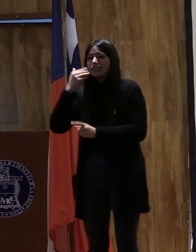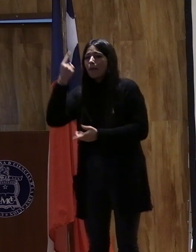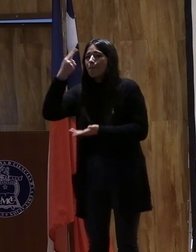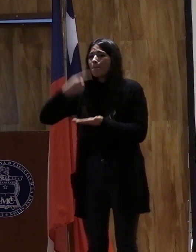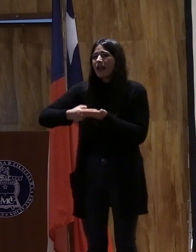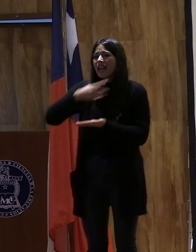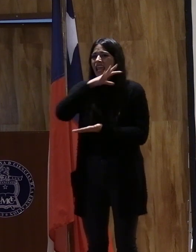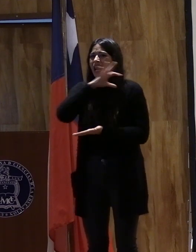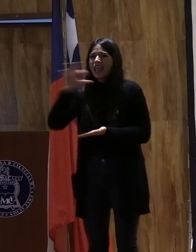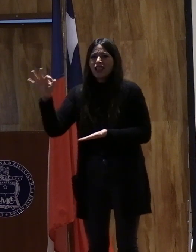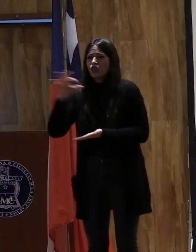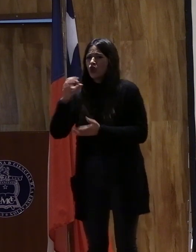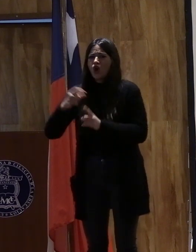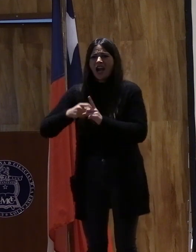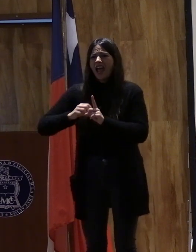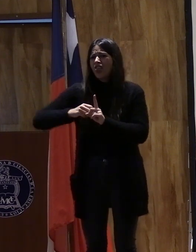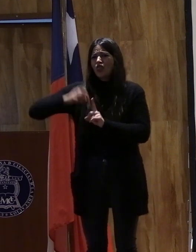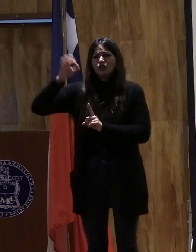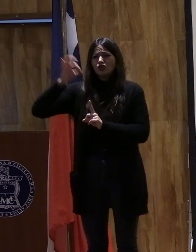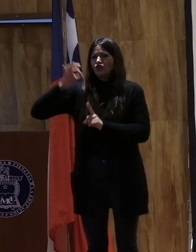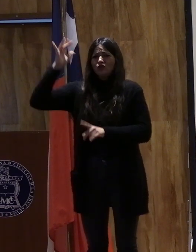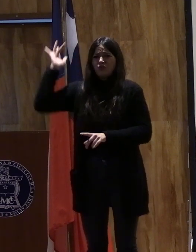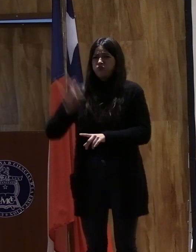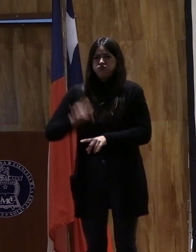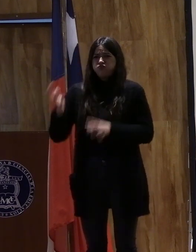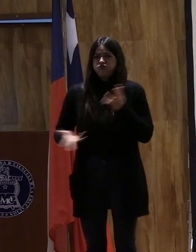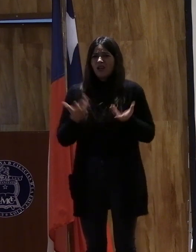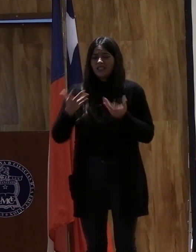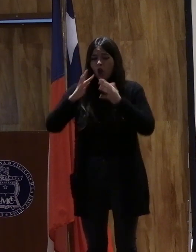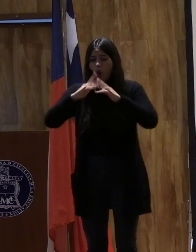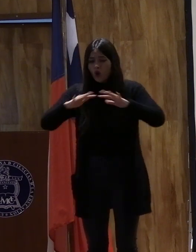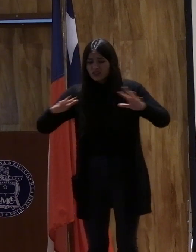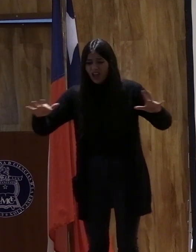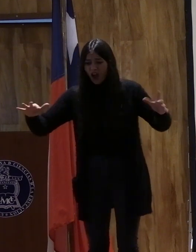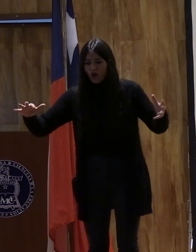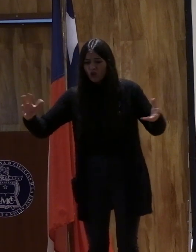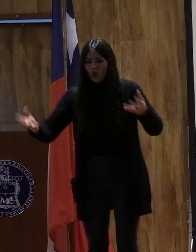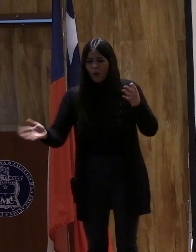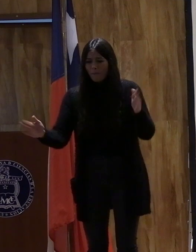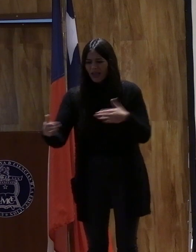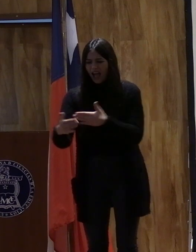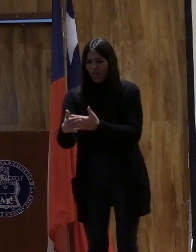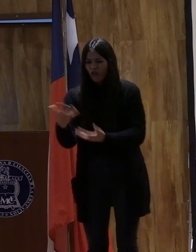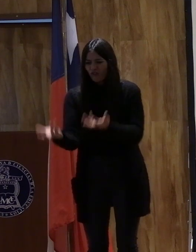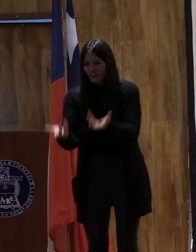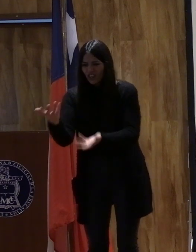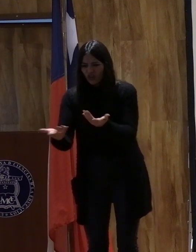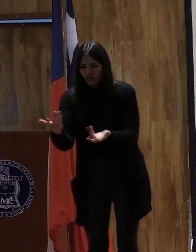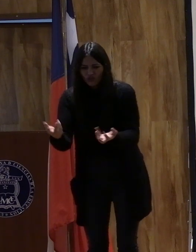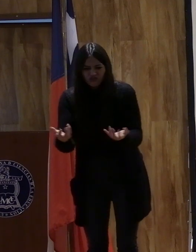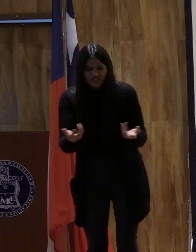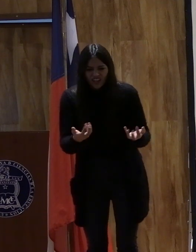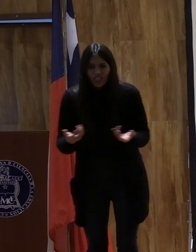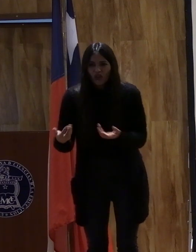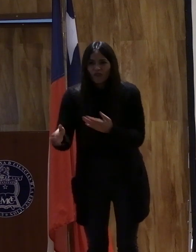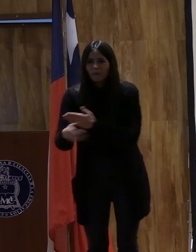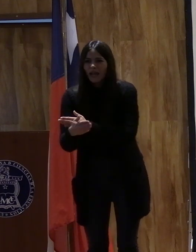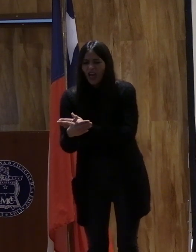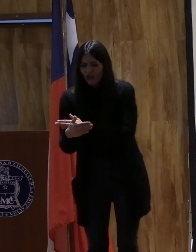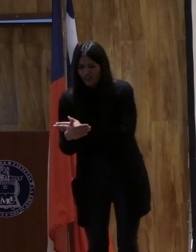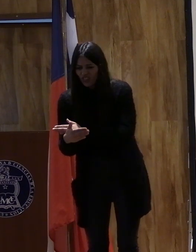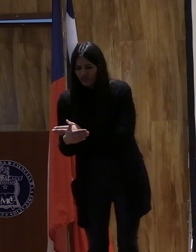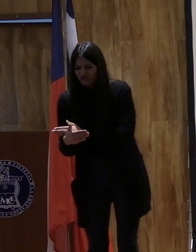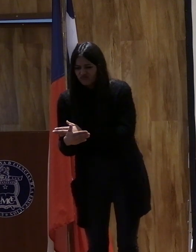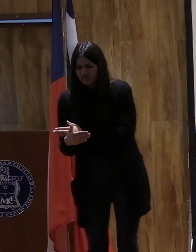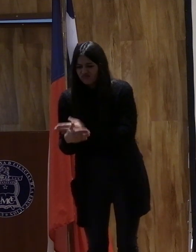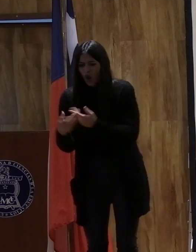grados. Así que se van a evaporar los océanos, van a quedar todos los pescados fritos, bueno, etcétera. No va a haber que